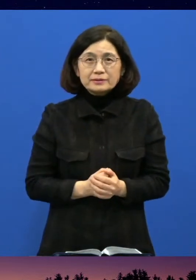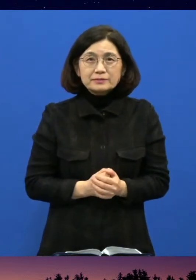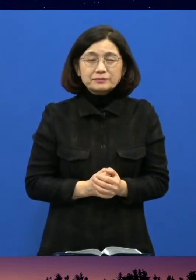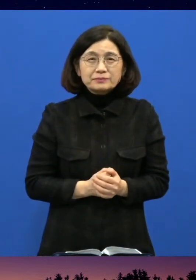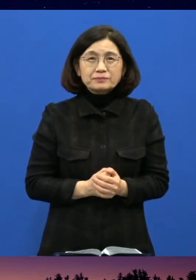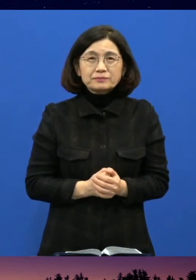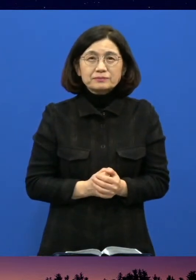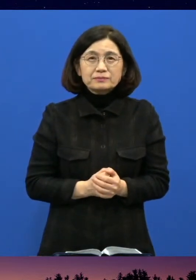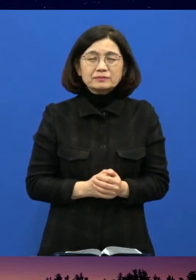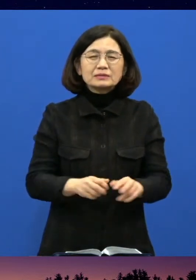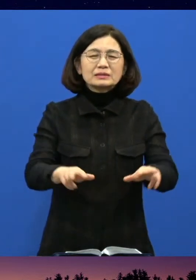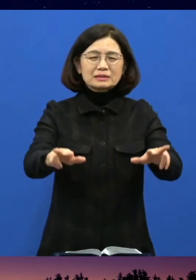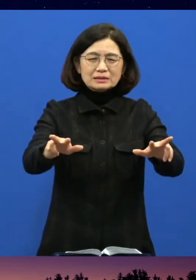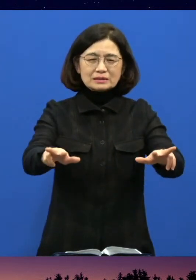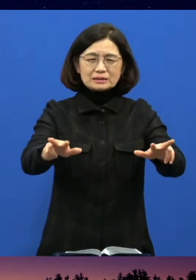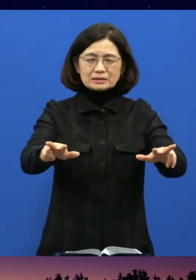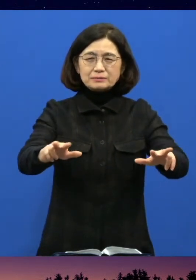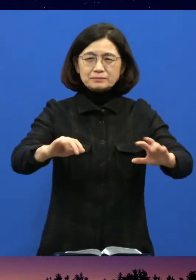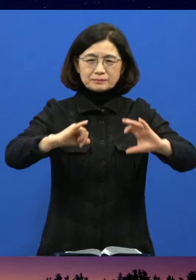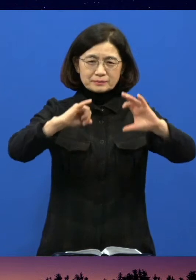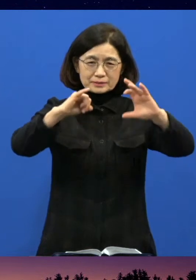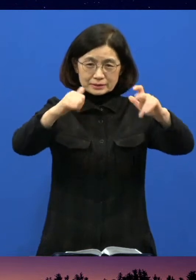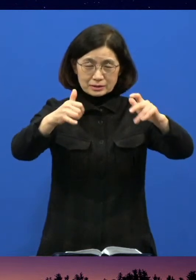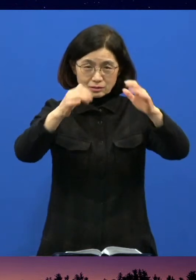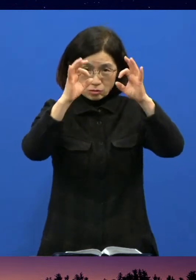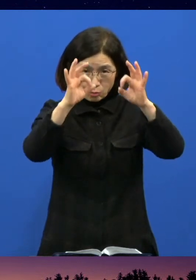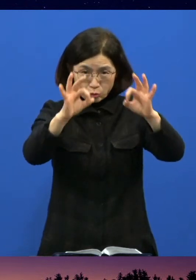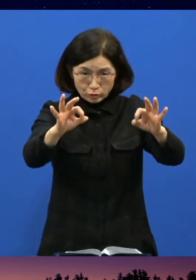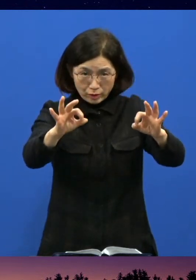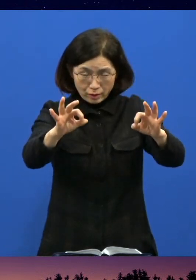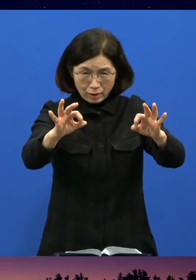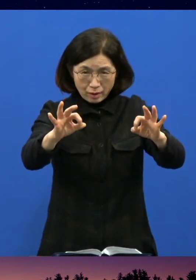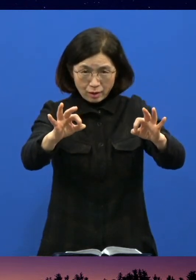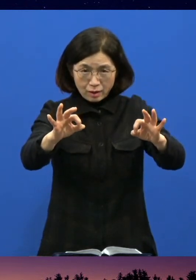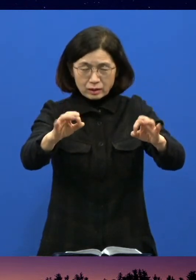자, 오늘 우리 시대의 이 특징 중 하나가 쉽게 포기하는 것입니다.